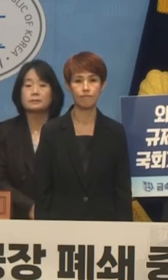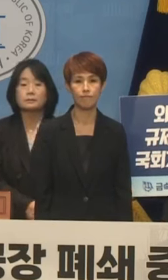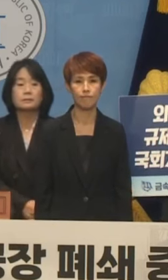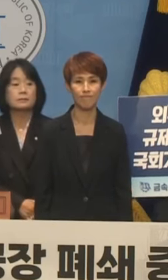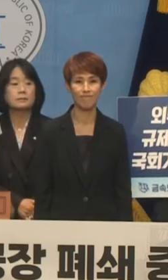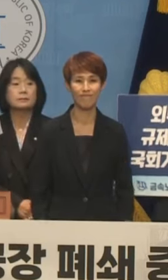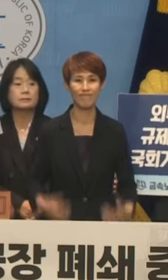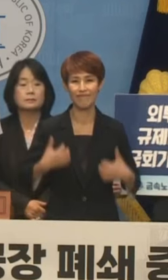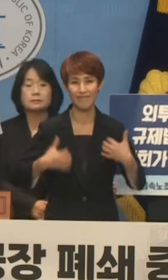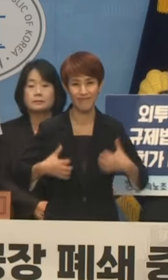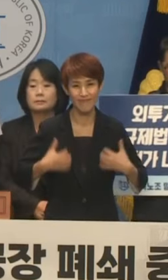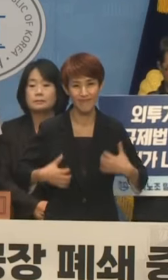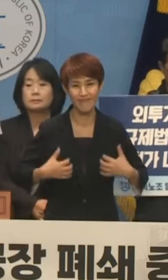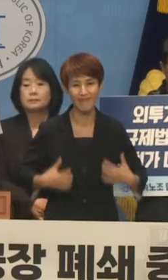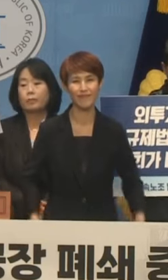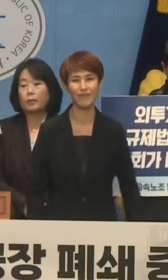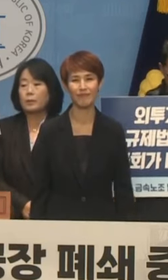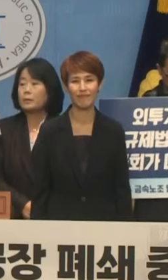네, 반갑습니다.